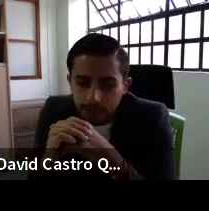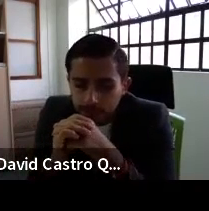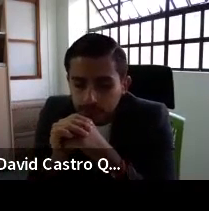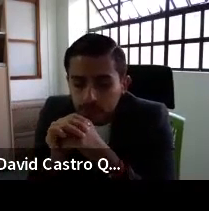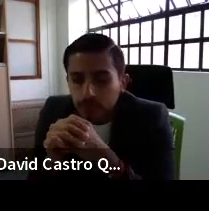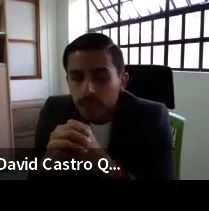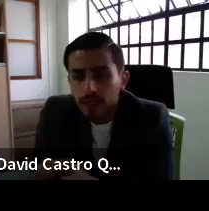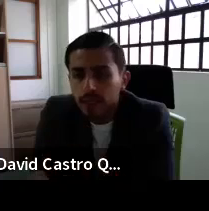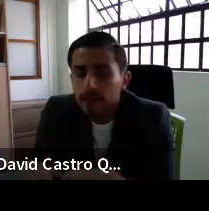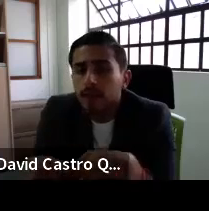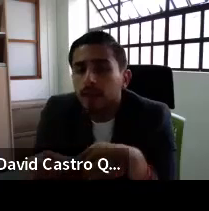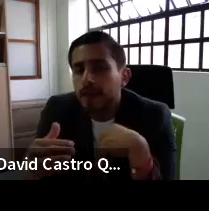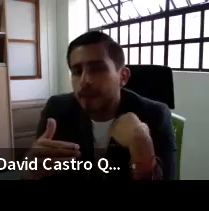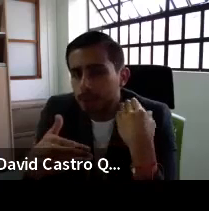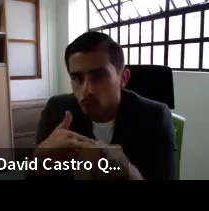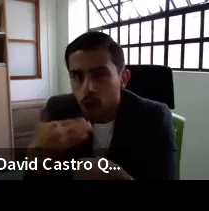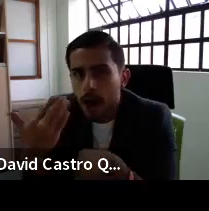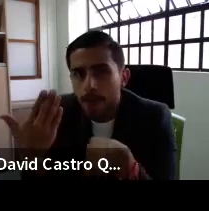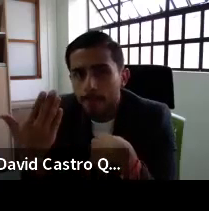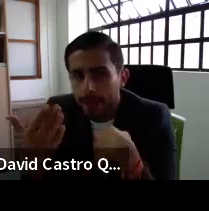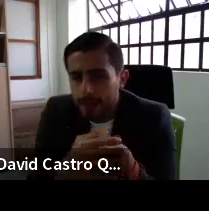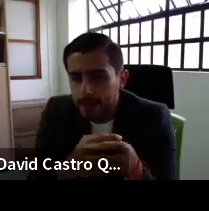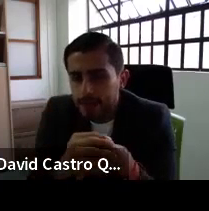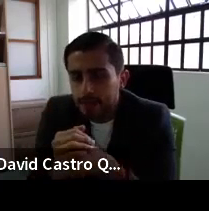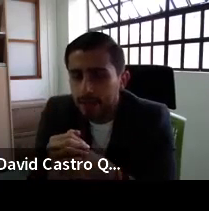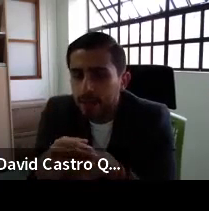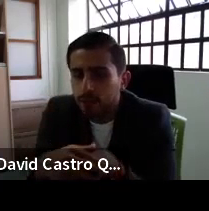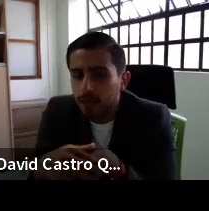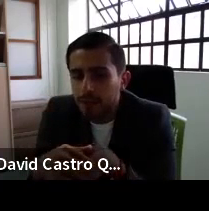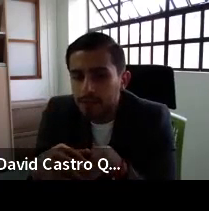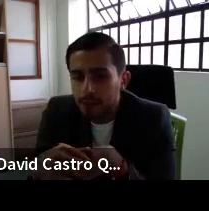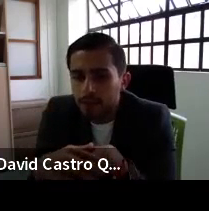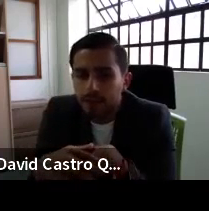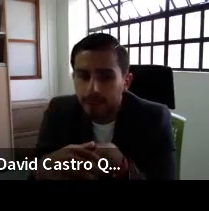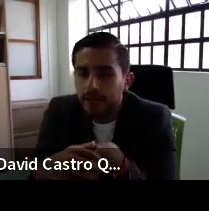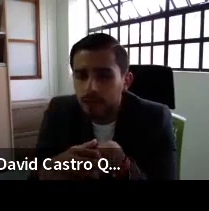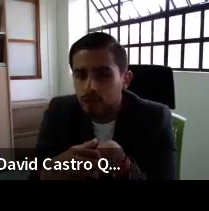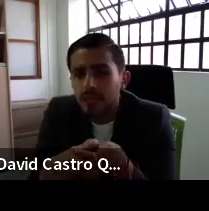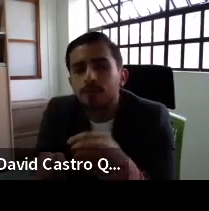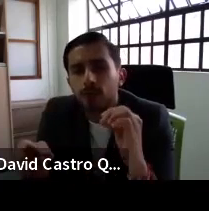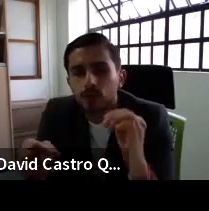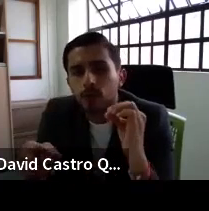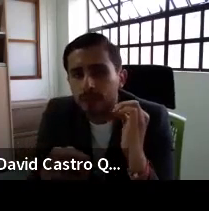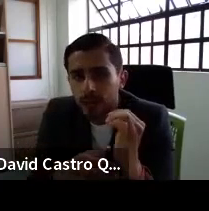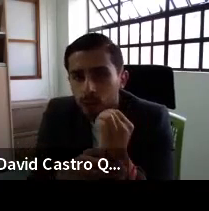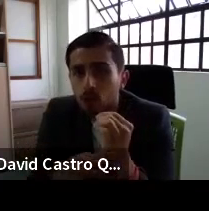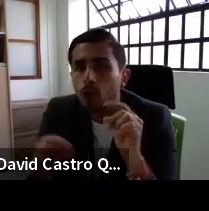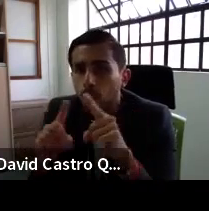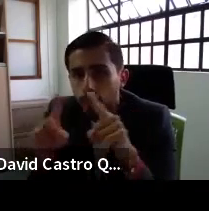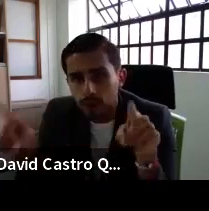y empezó a generarse la estrategia difundida principalmente a través de las redes sociales y por eso el comentario o por